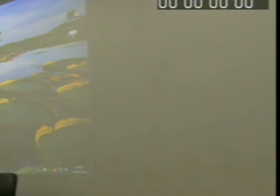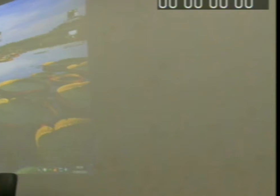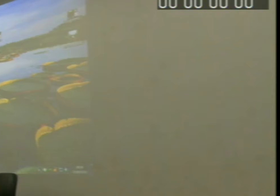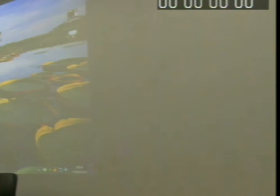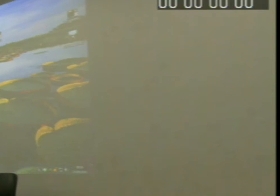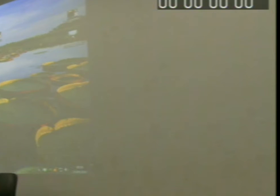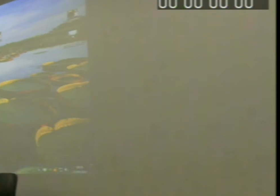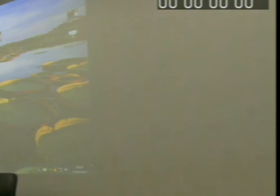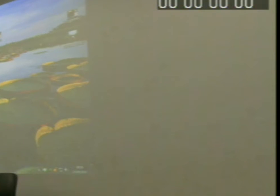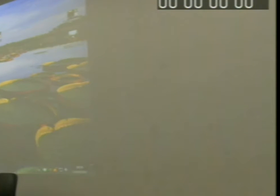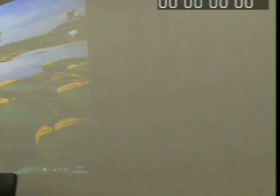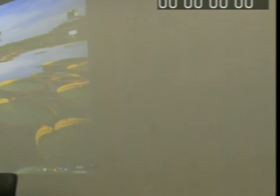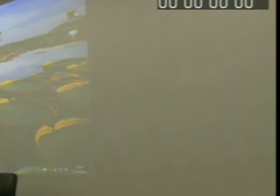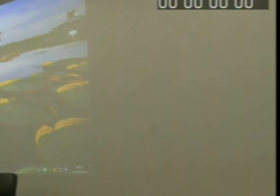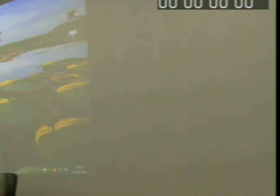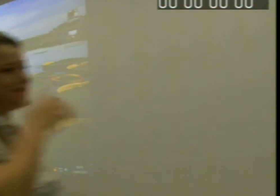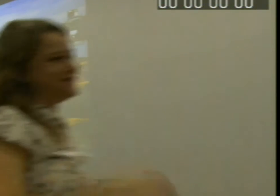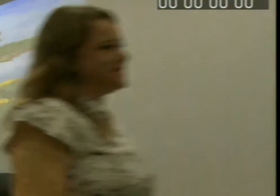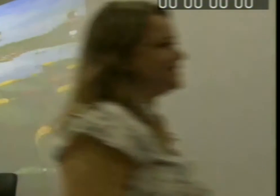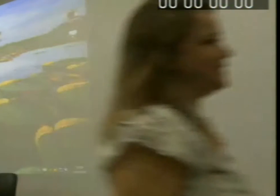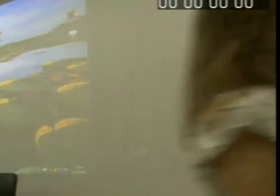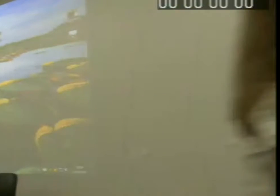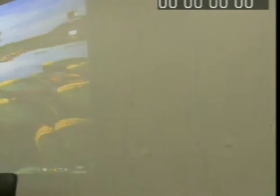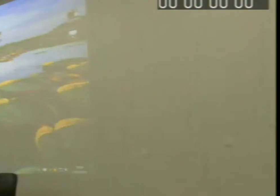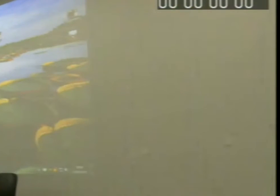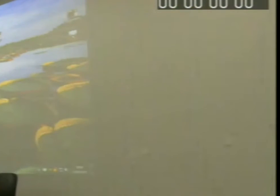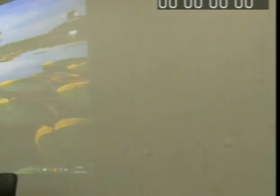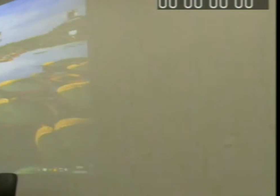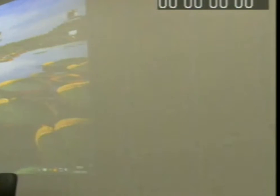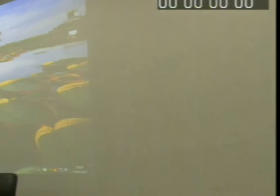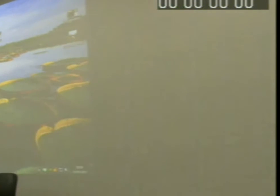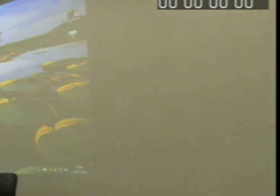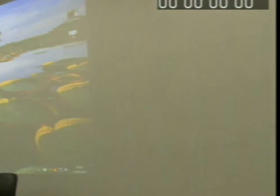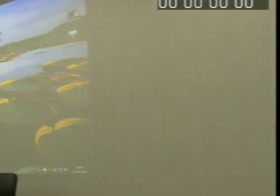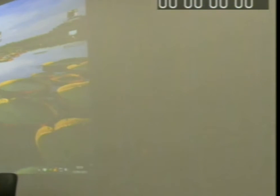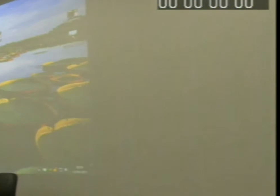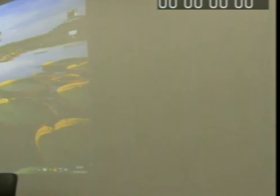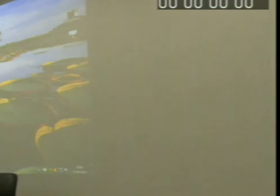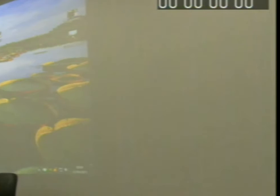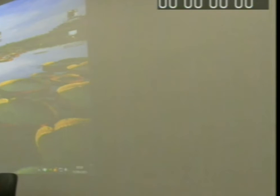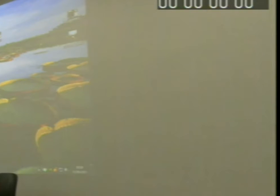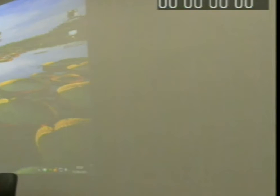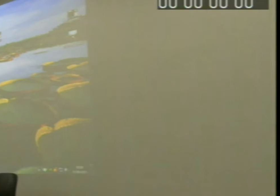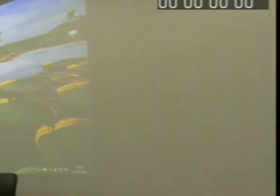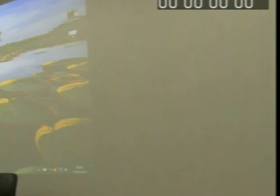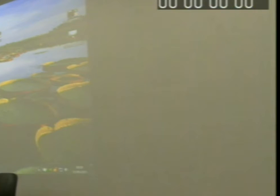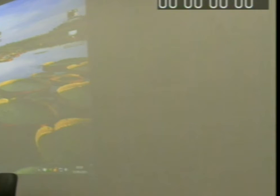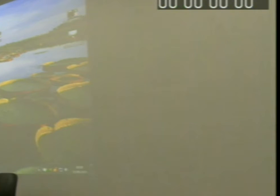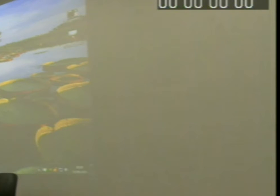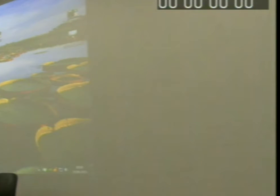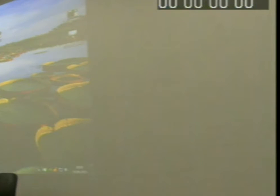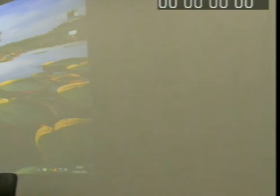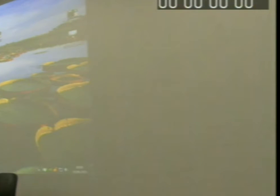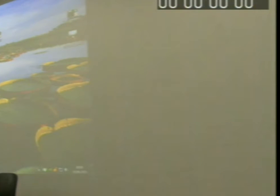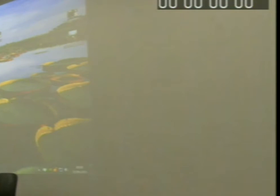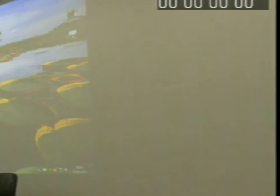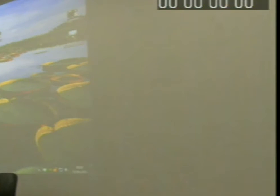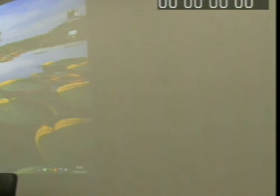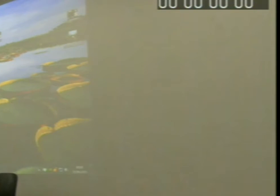bom o áudio saiu teste som teste 1 2 3